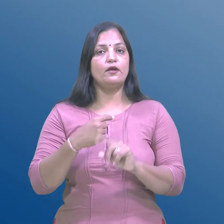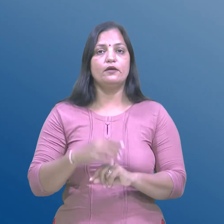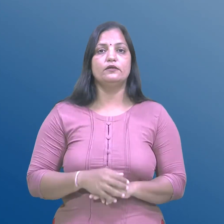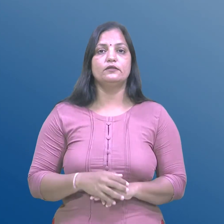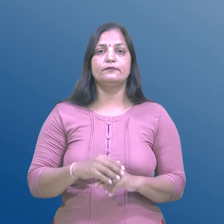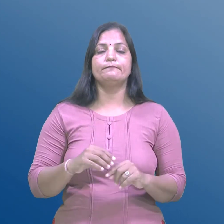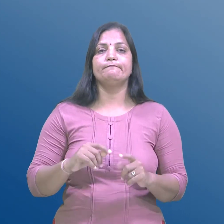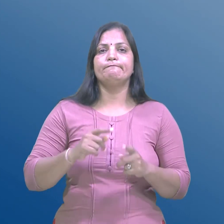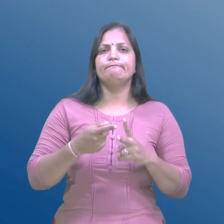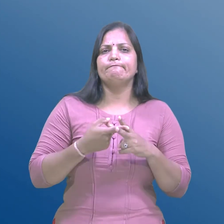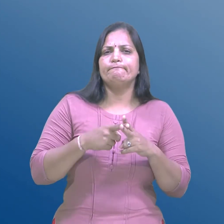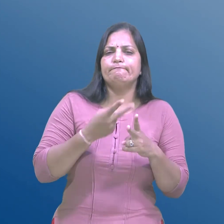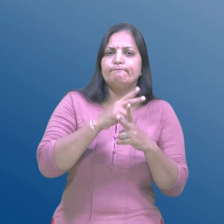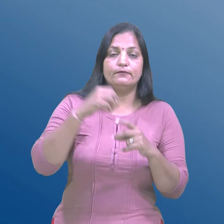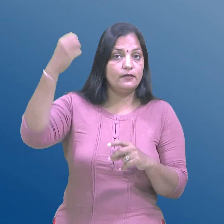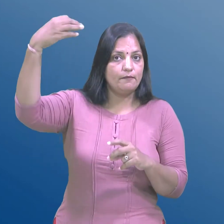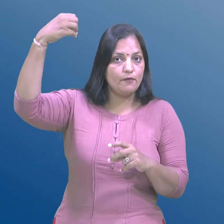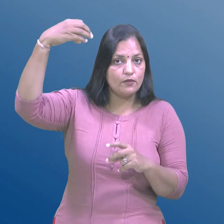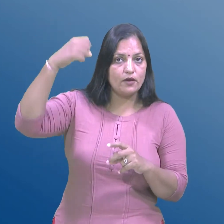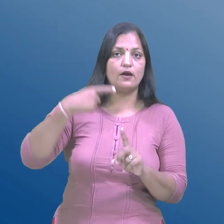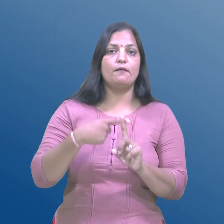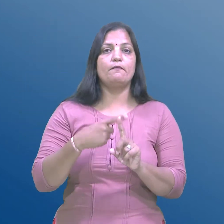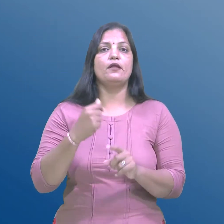ઇલેક્ટ્રોનિક અને મુદ્રણ સેવાઓ,